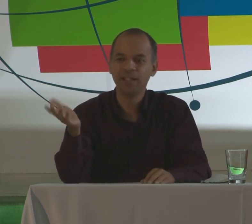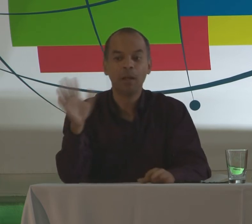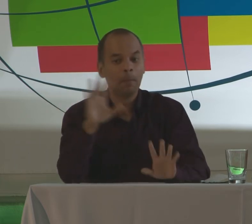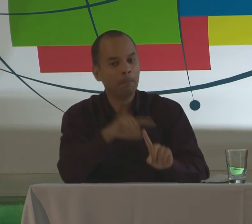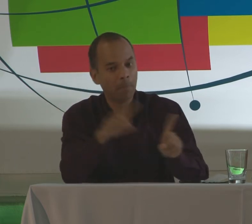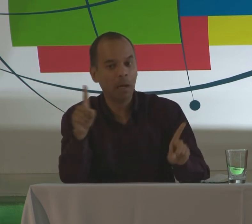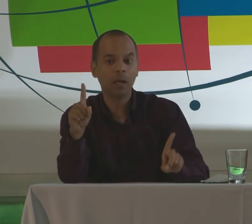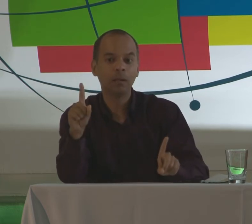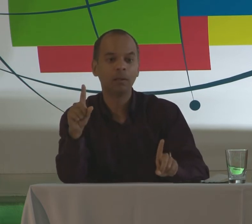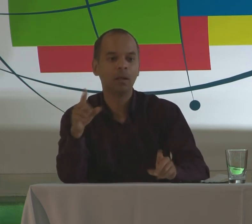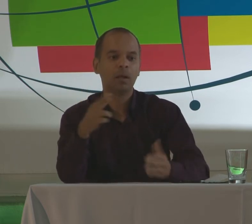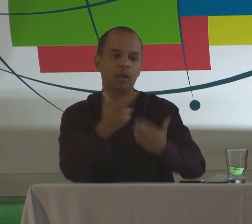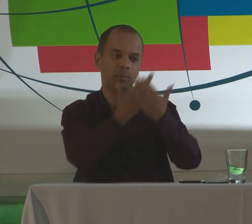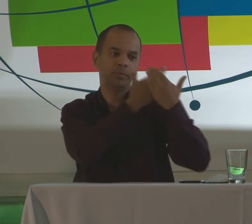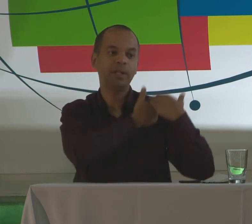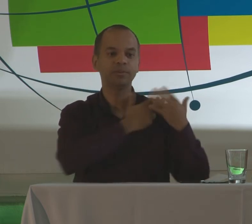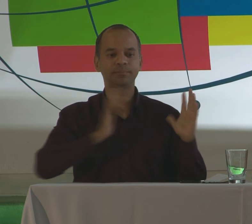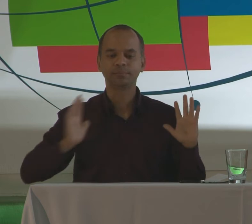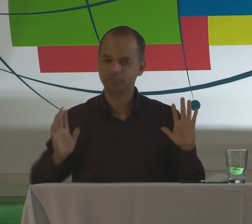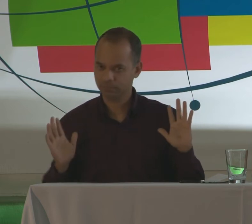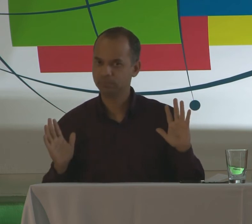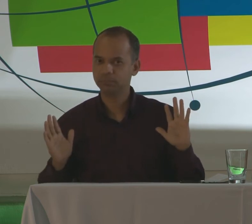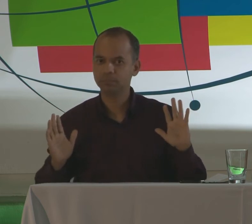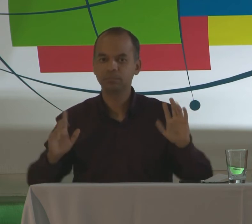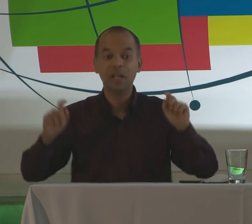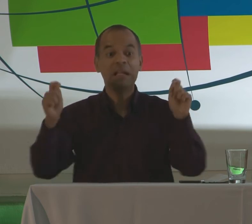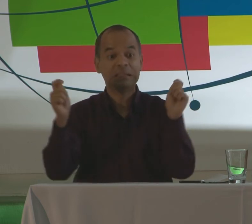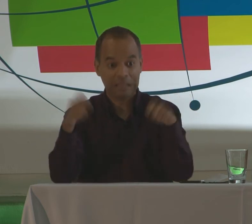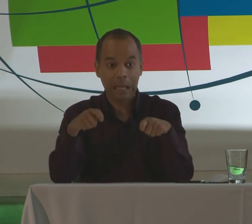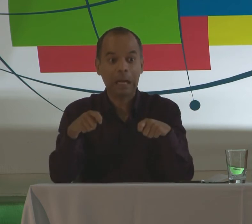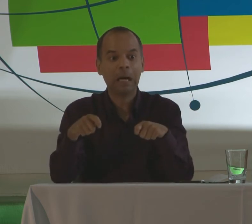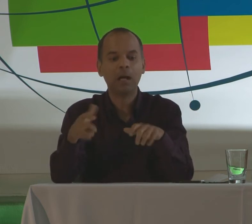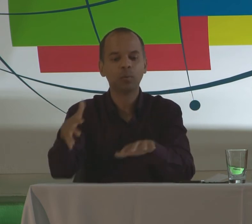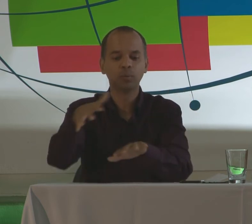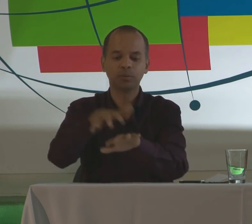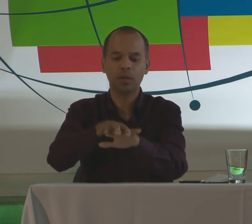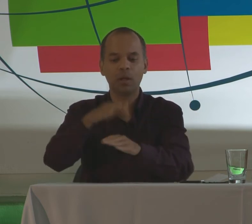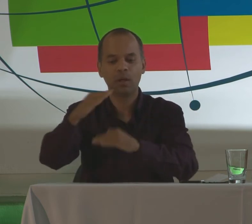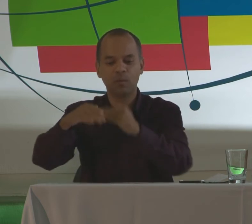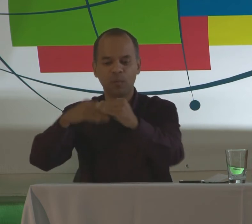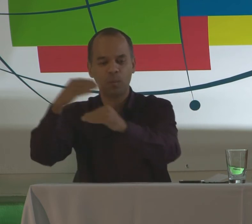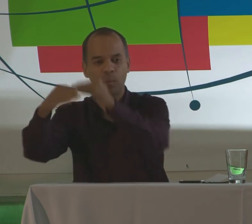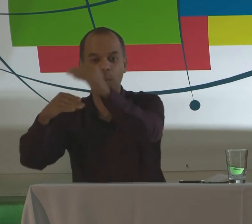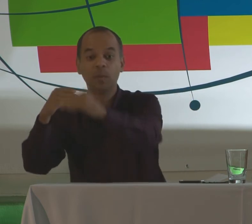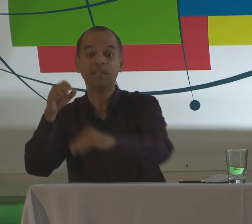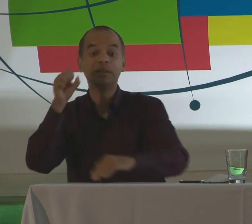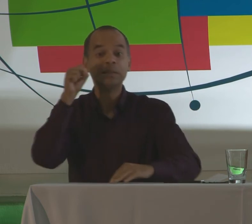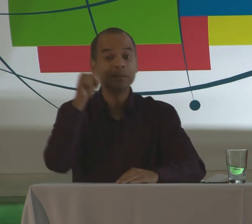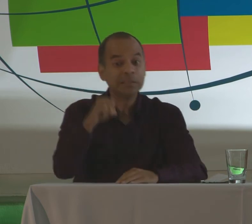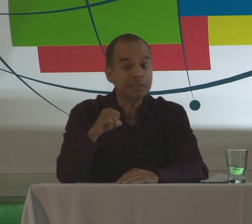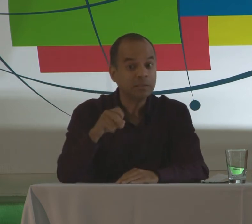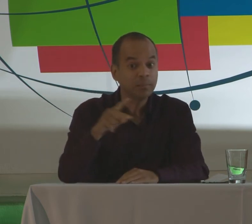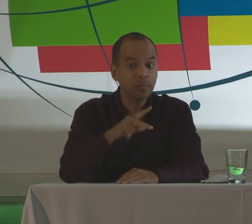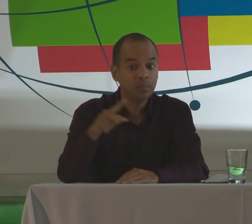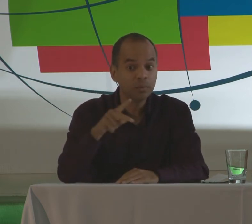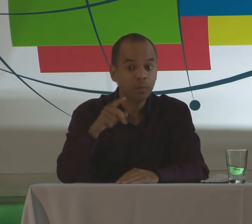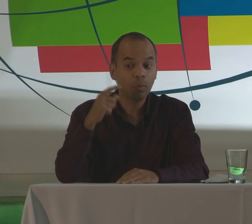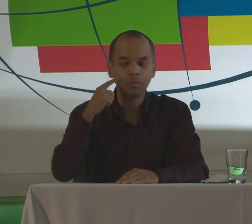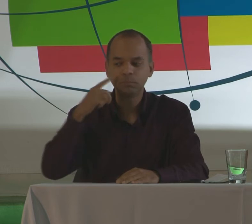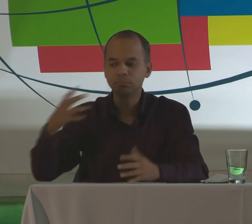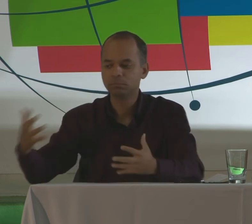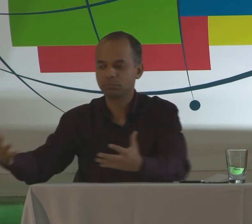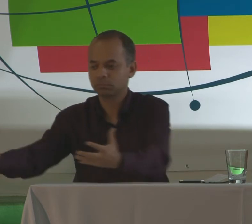ignorando, deixando para lá cada uma das especificidades. Mas é uma questão de responsabilidade mesmo. É possível que a inclusão avance ainda